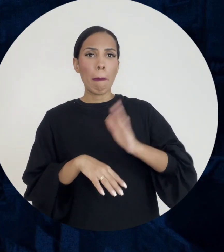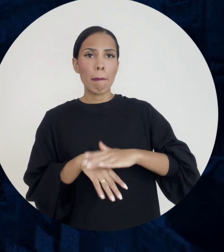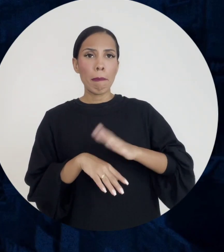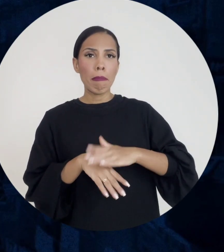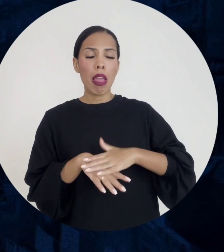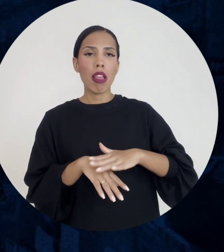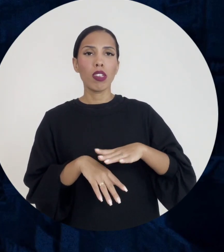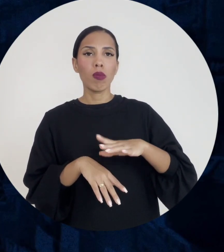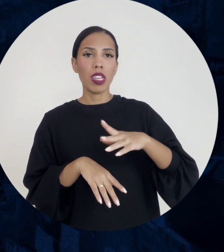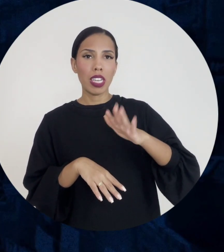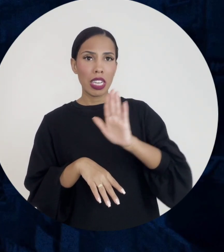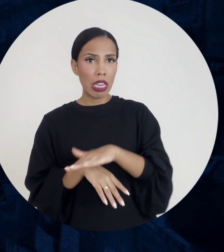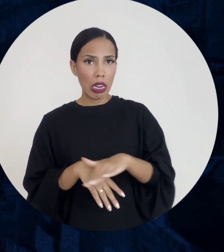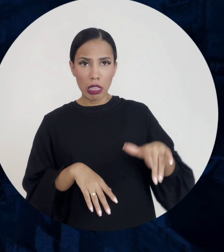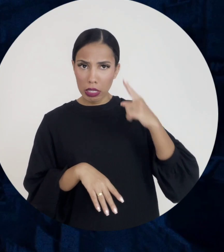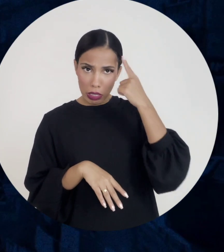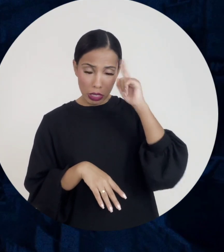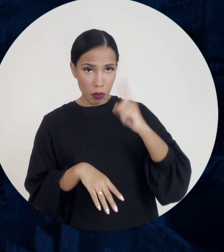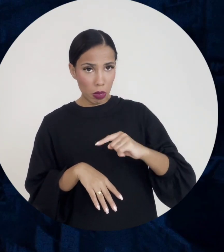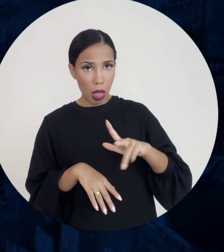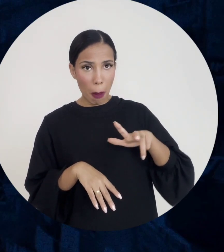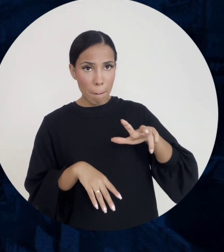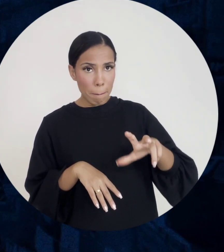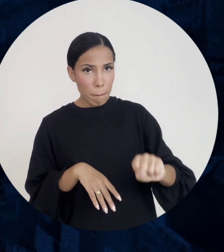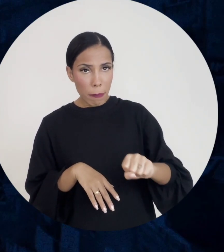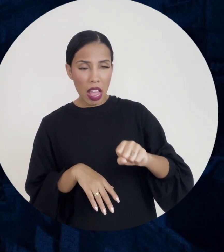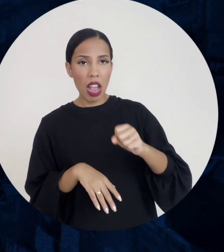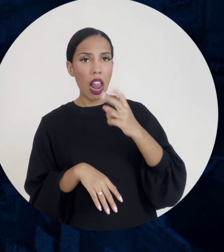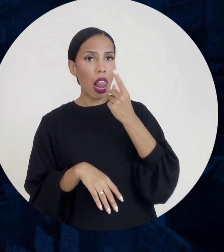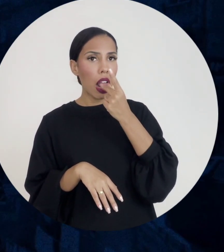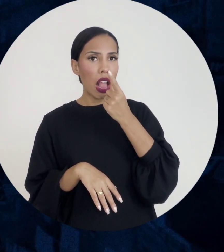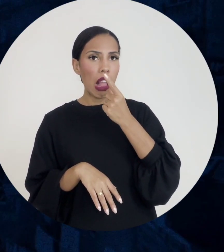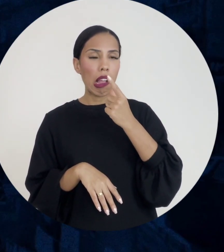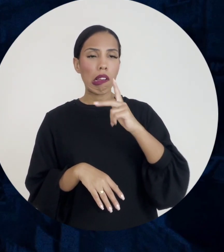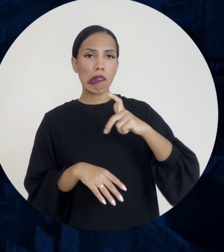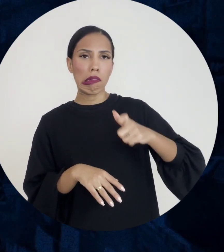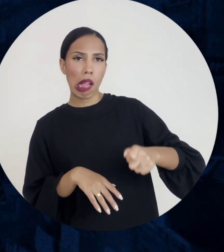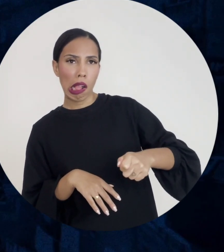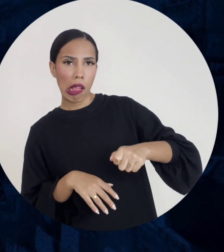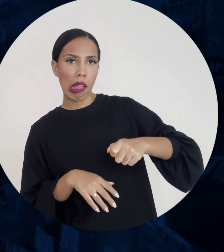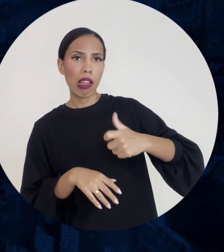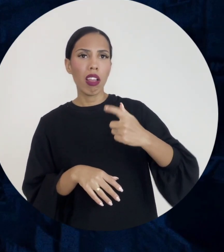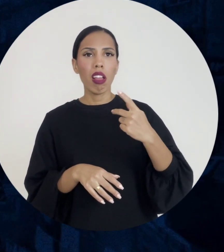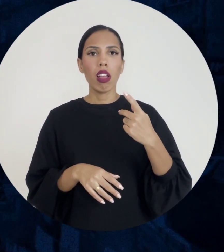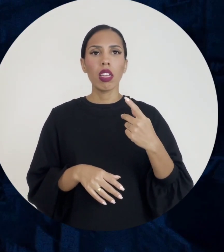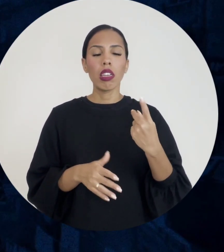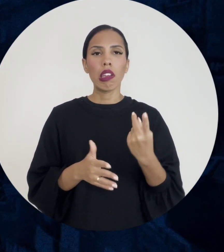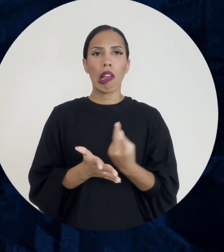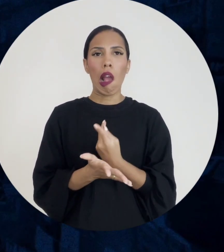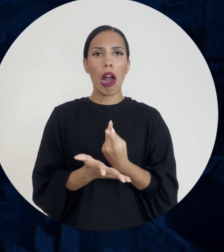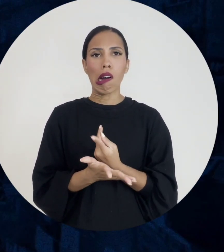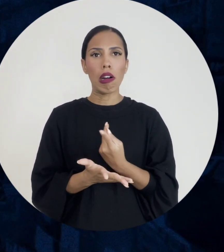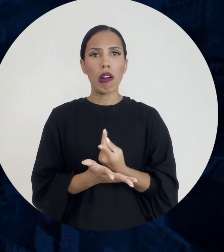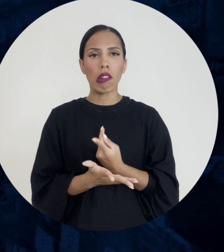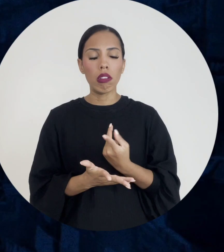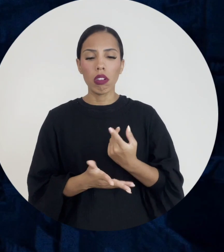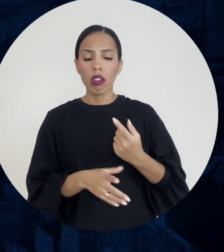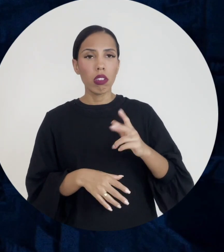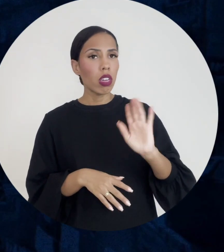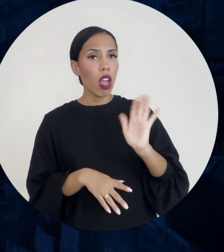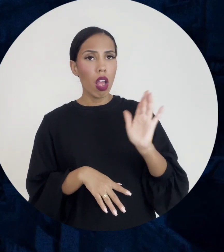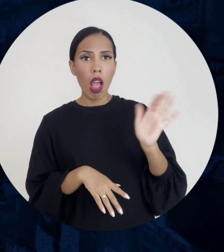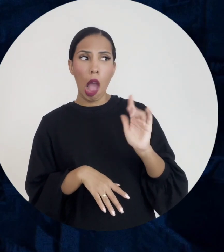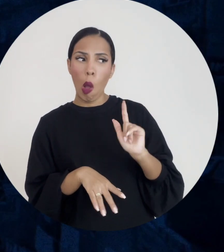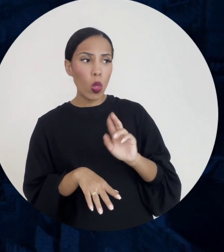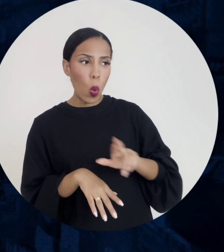mão, e tinha criança que mal sabia pegar no lápis, pegava o lápis de uma forma tão Bruta, né? bruta. Eu falei, não,